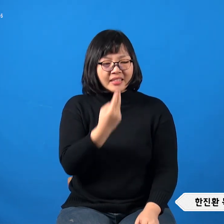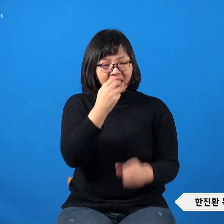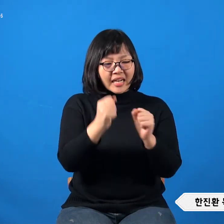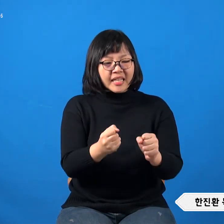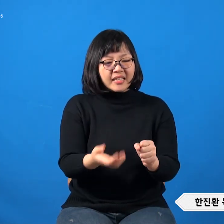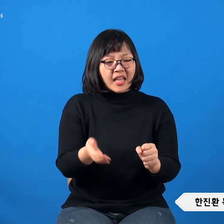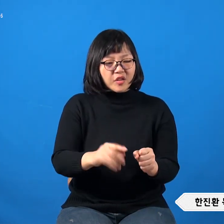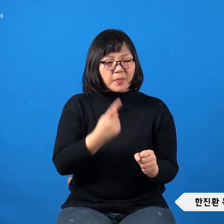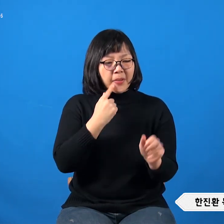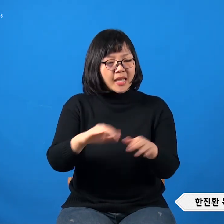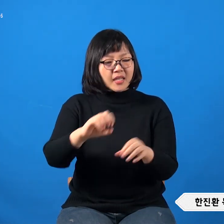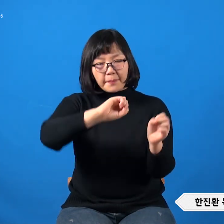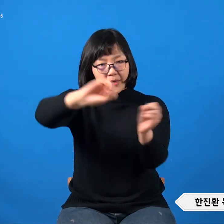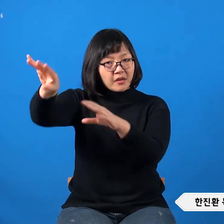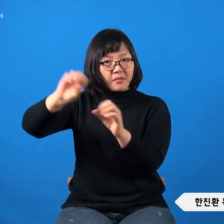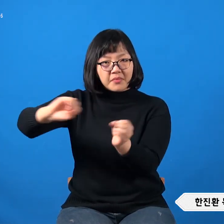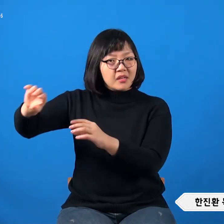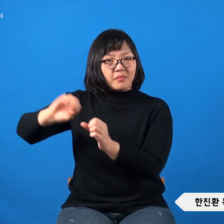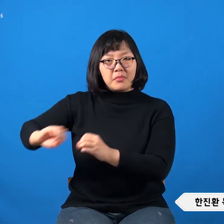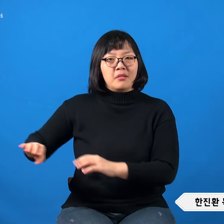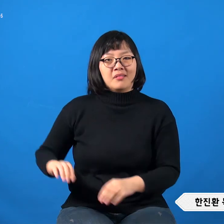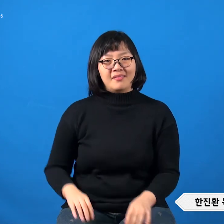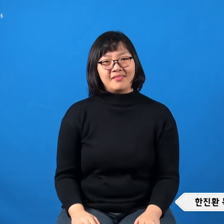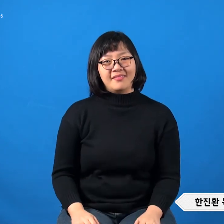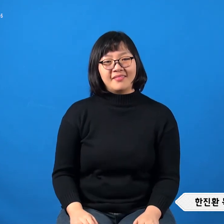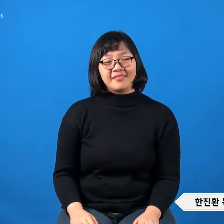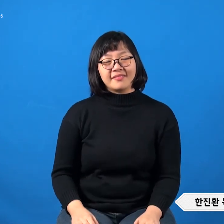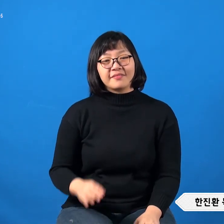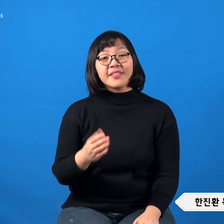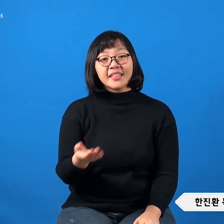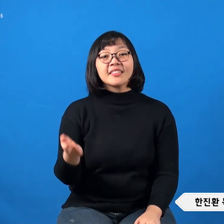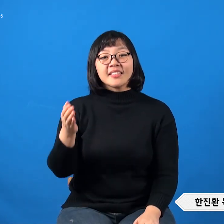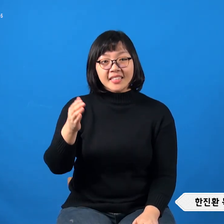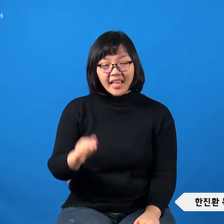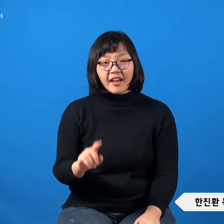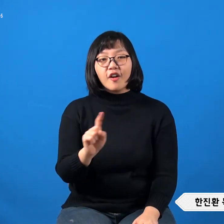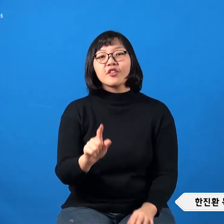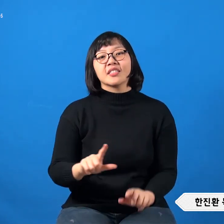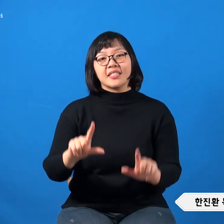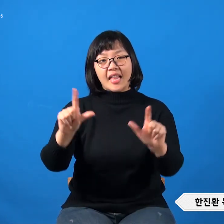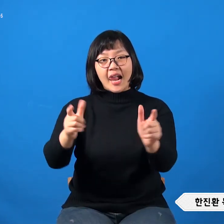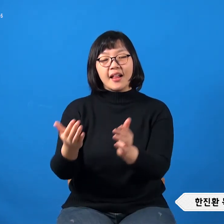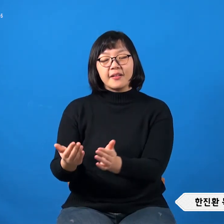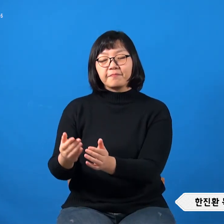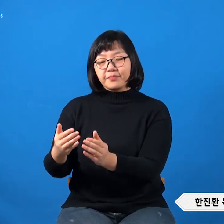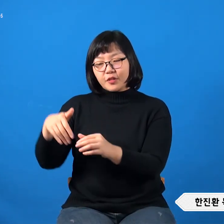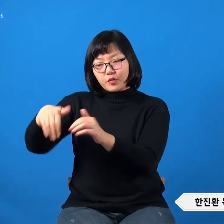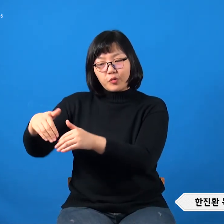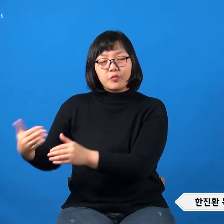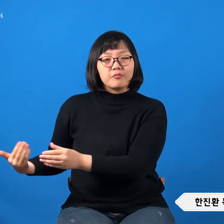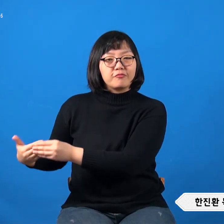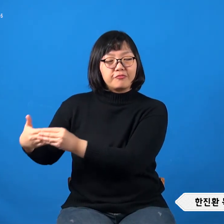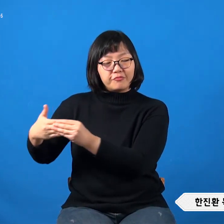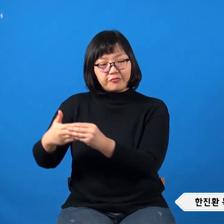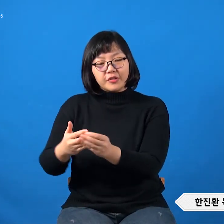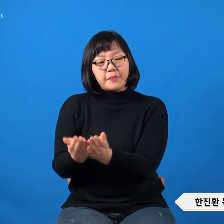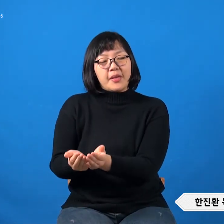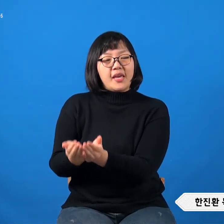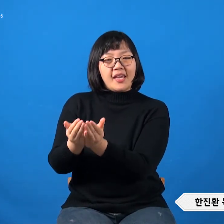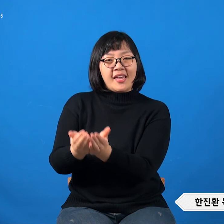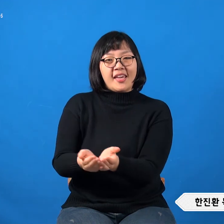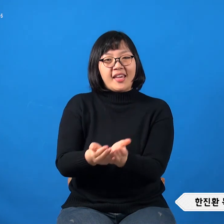탈을 쓴 야수처럼 그렇게 살았습니다. 그러다가 어느 날 그 배가 큰 폭풍을 만나게